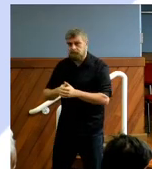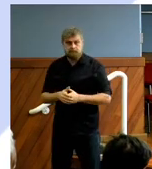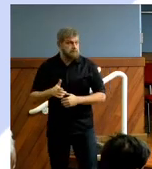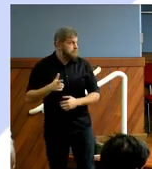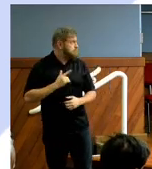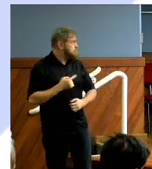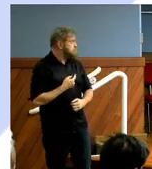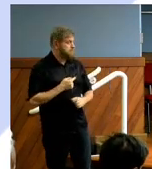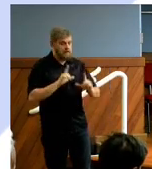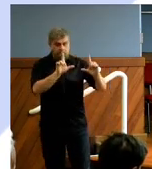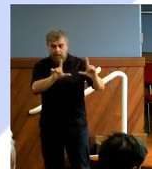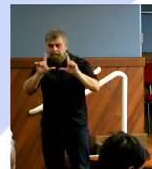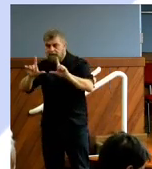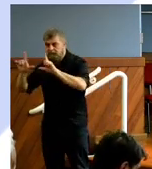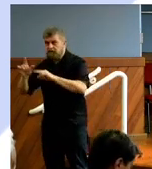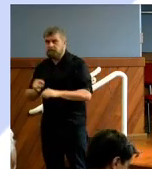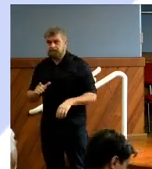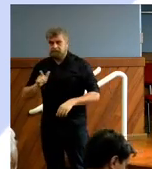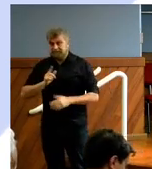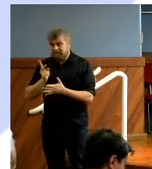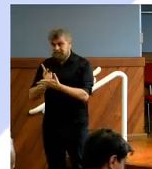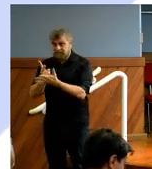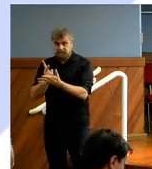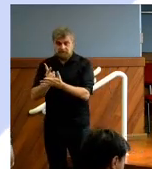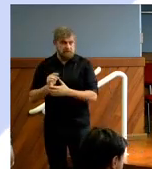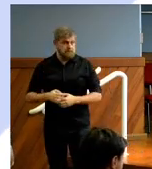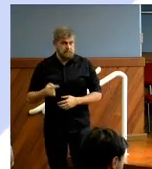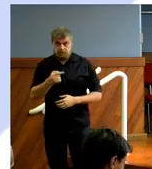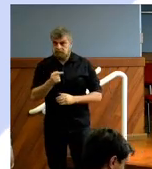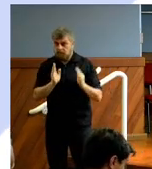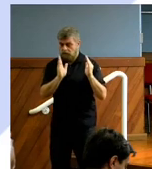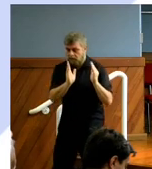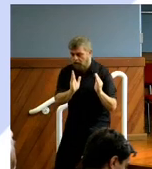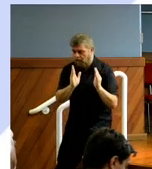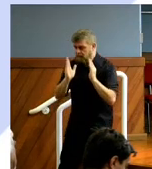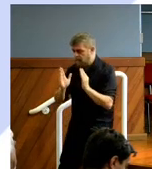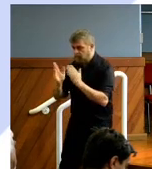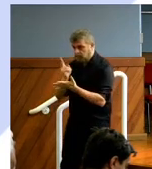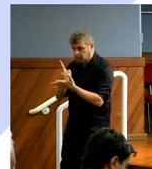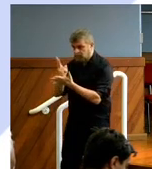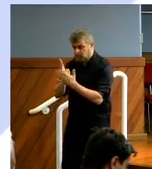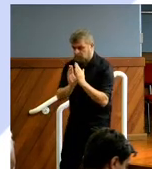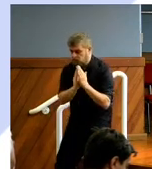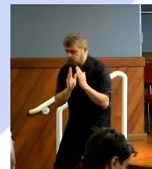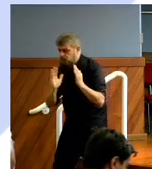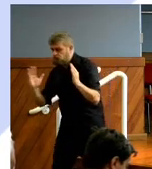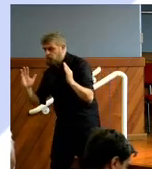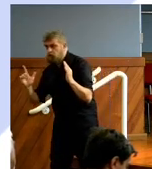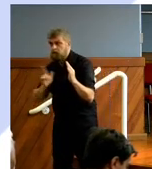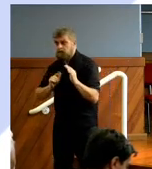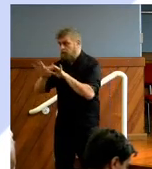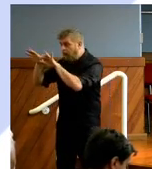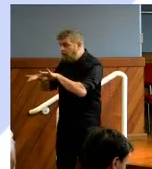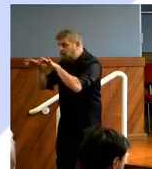Ordenação, notação e descrição. E aí, assim, tem o ponto. É sempre nessa ordem? Não necessariamente. Às vezes a